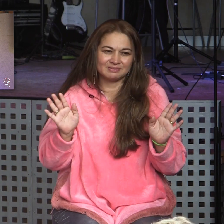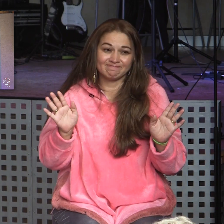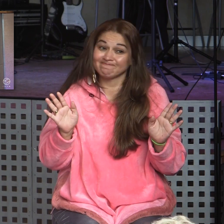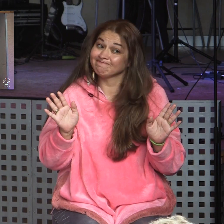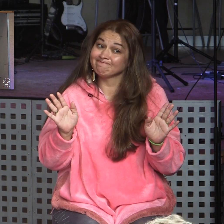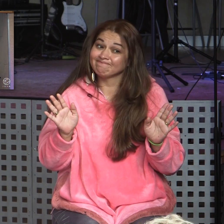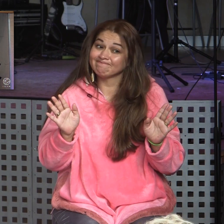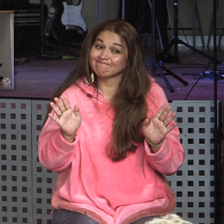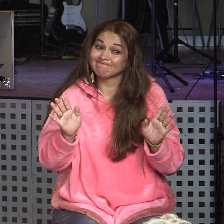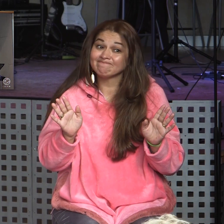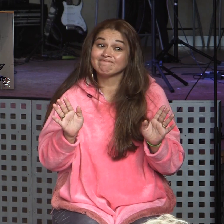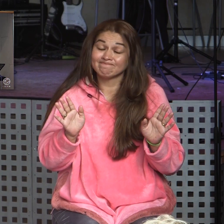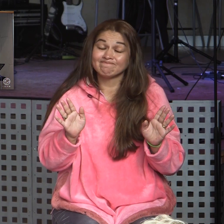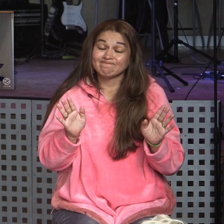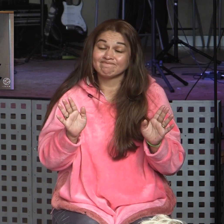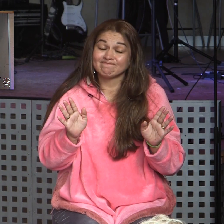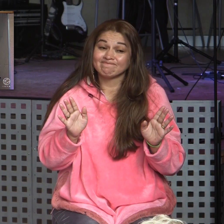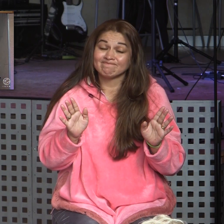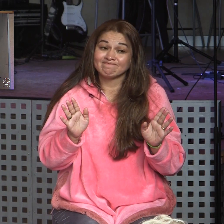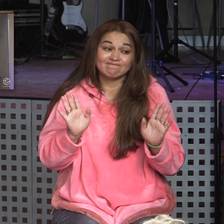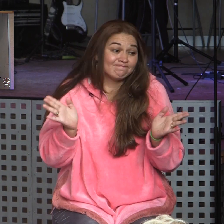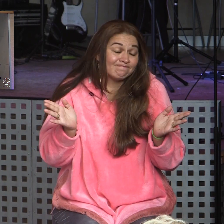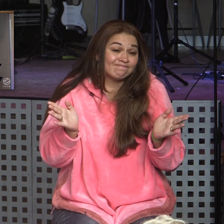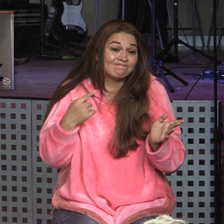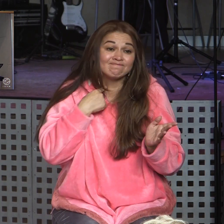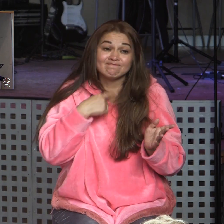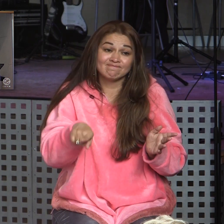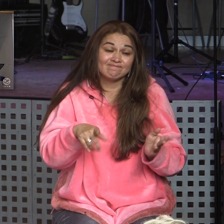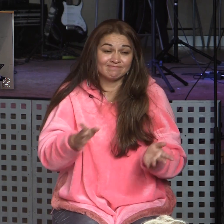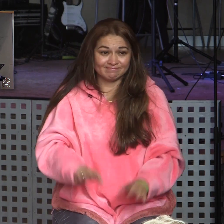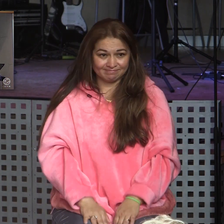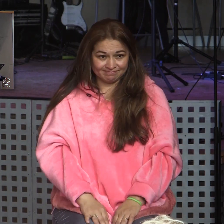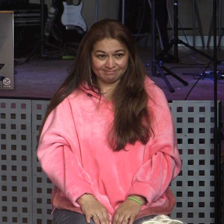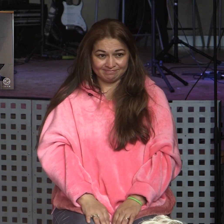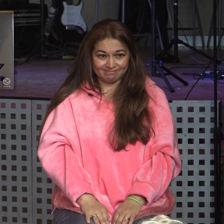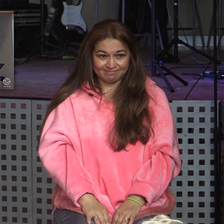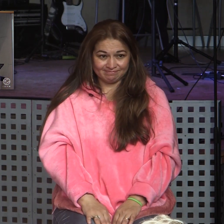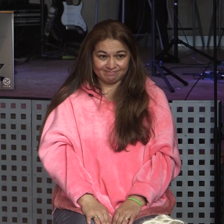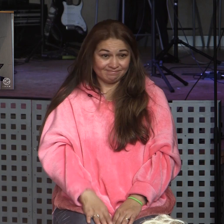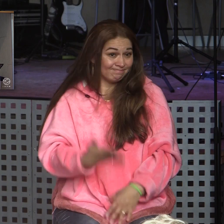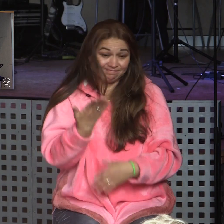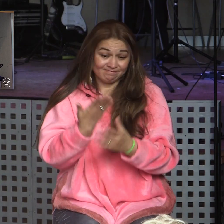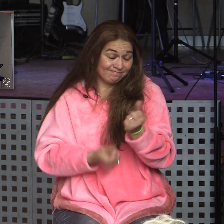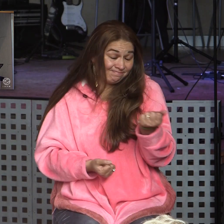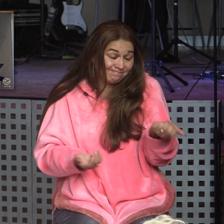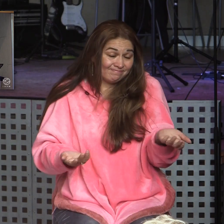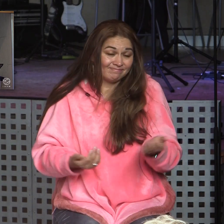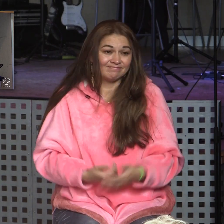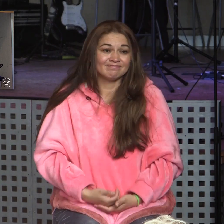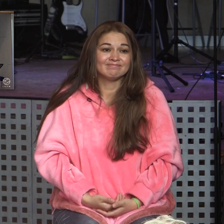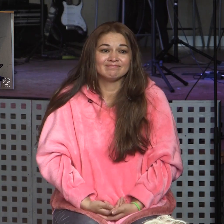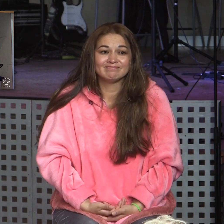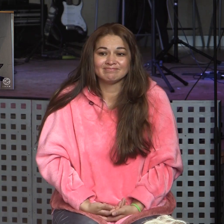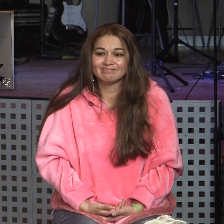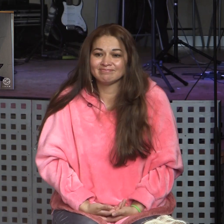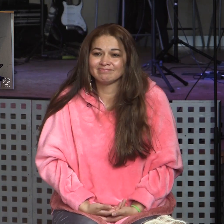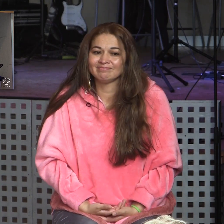de invisible a visible, nos hundimos. Qué bueno que ahí estaba el